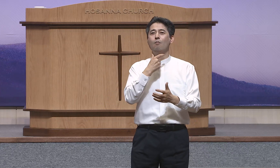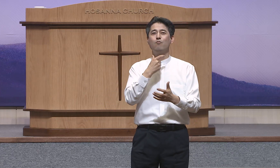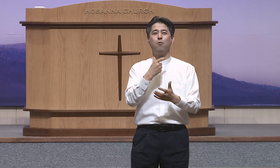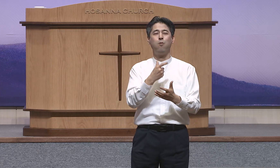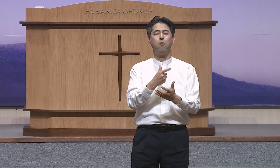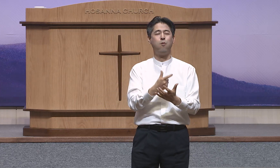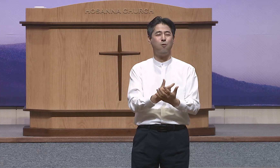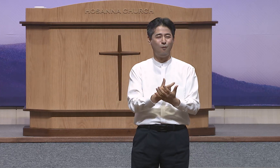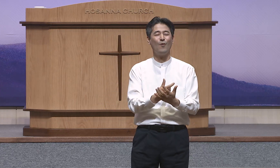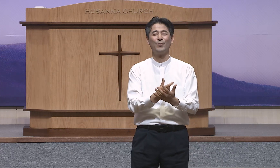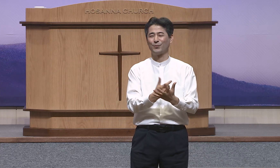모든 농인들이 정말